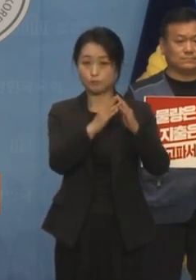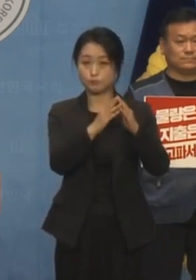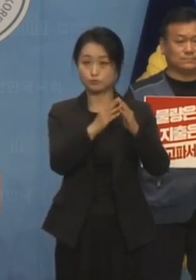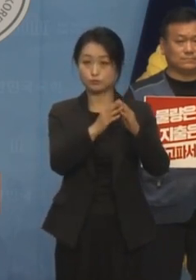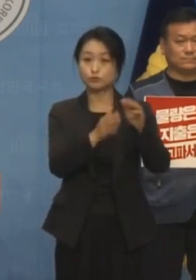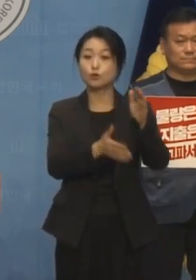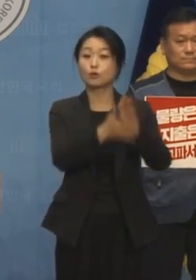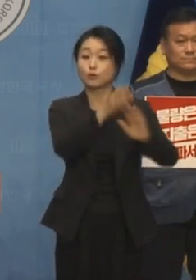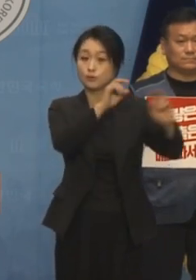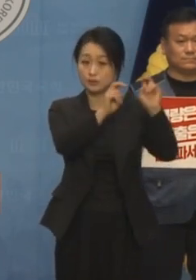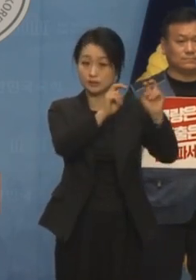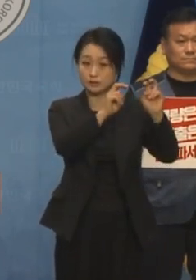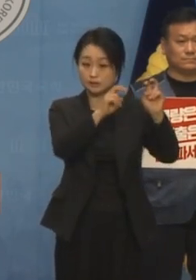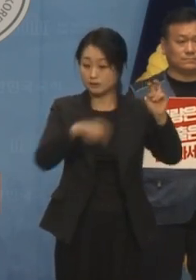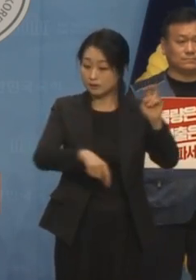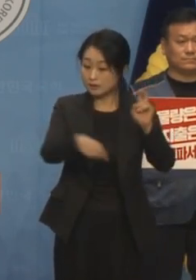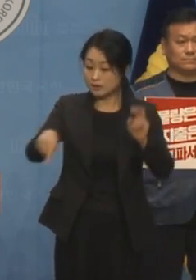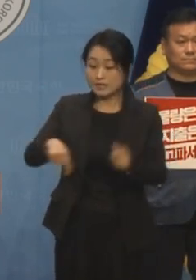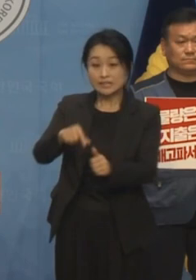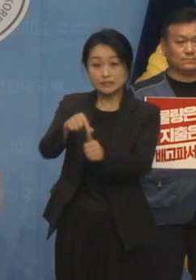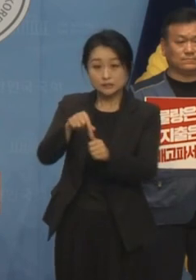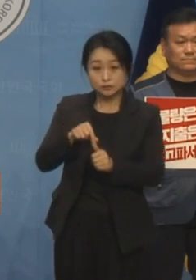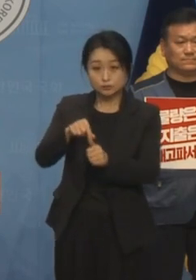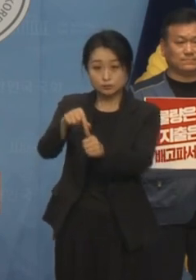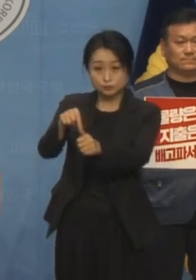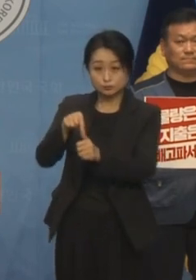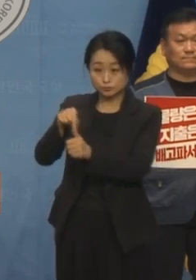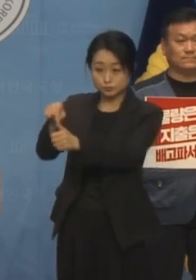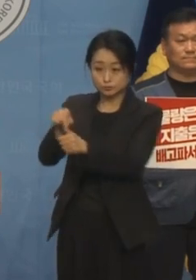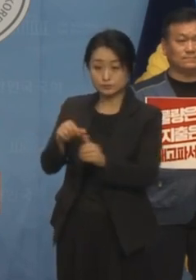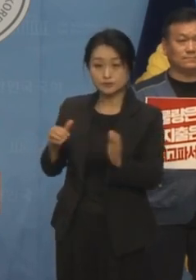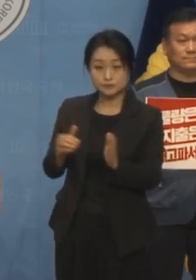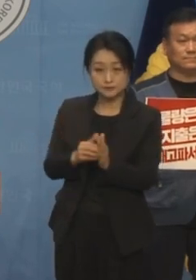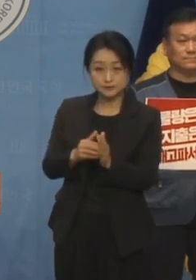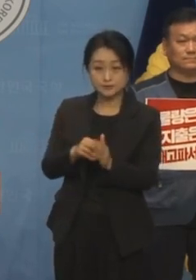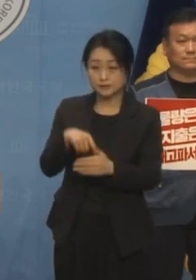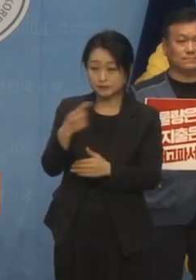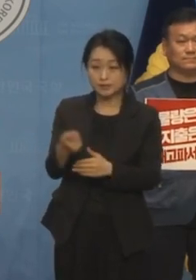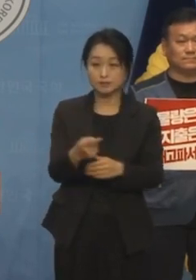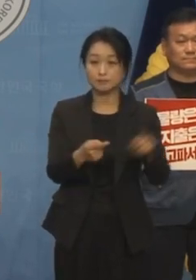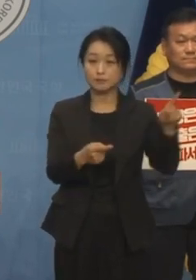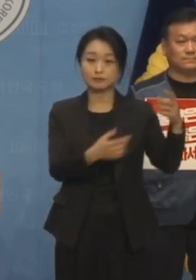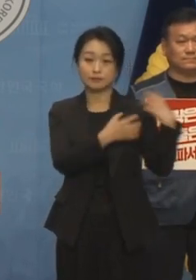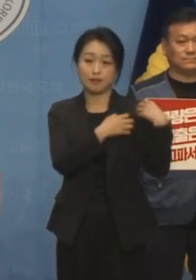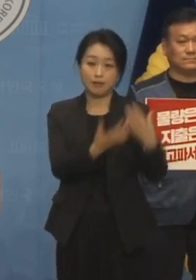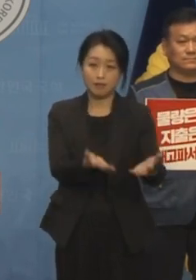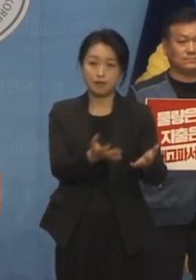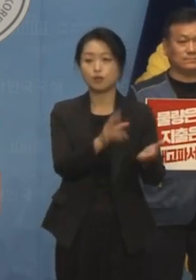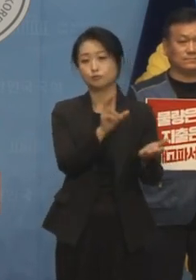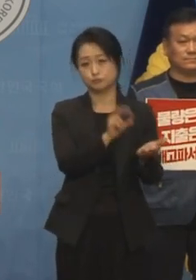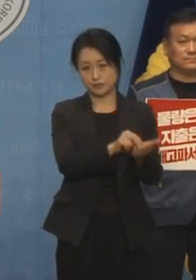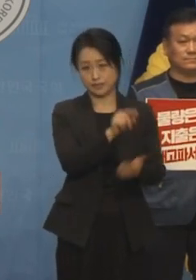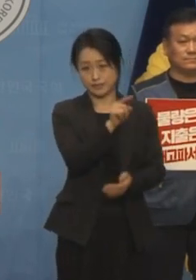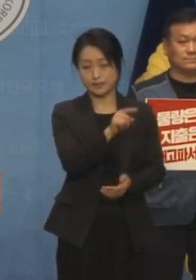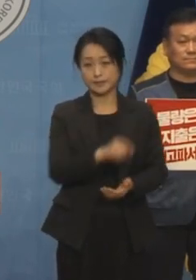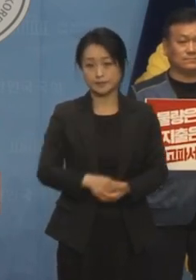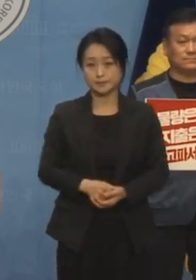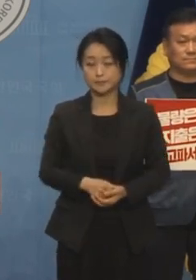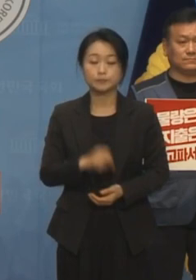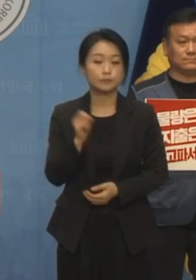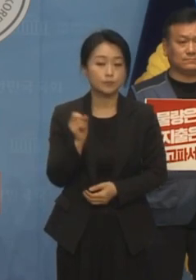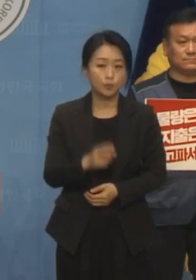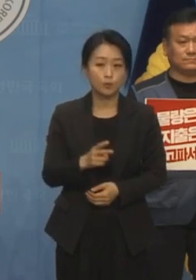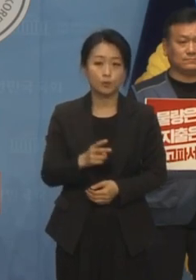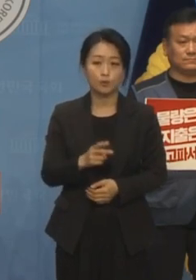이렇게 특수고용 노동자들을 대거 고용해놓고 책임이 없다 말할 문제는 아닙니다.